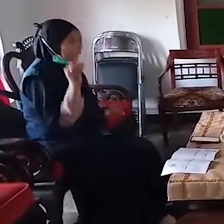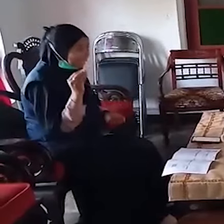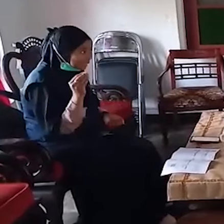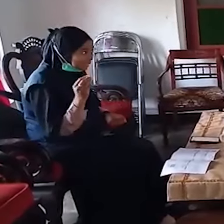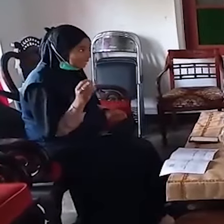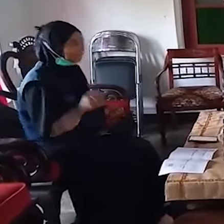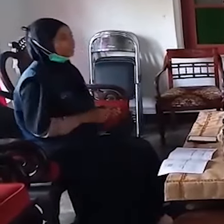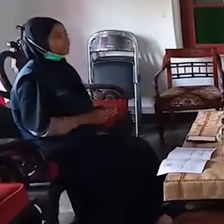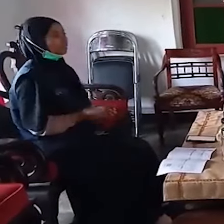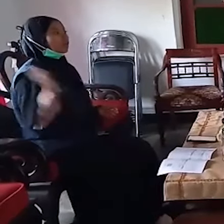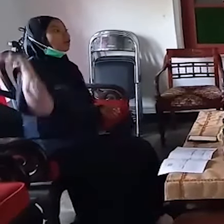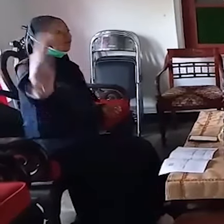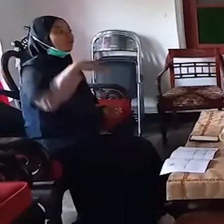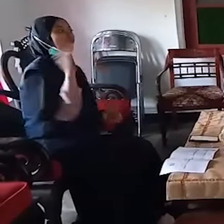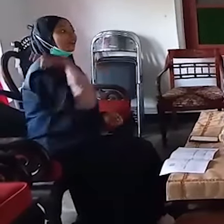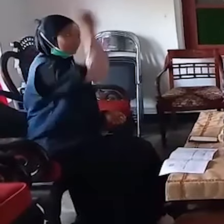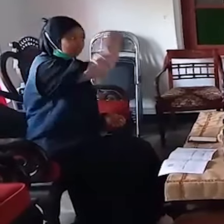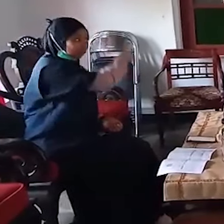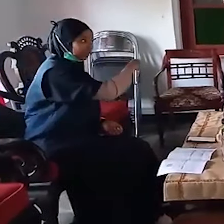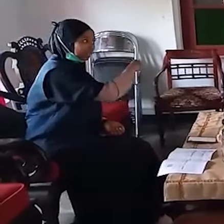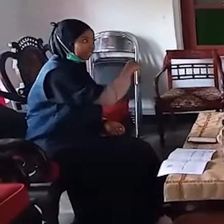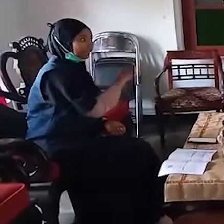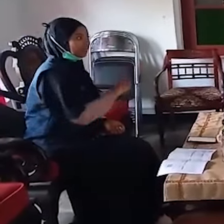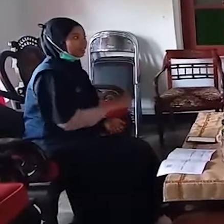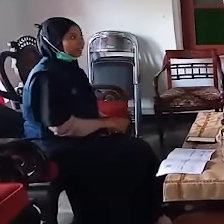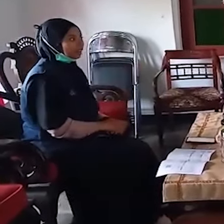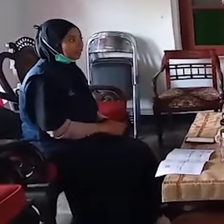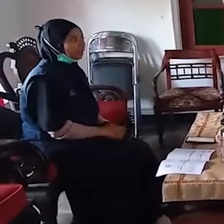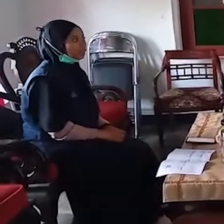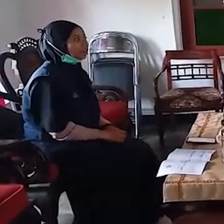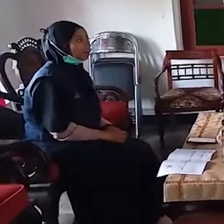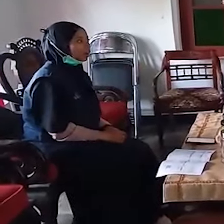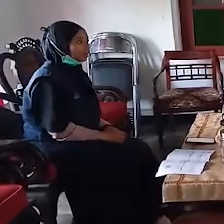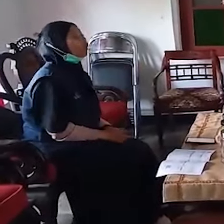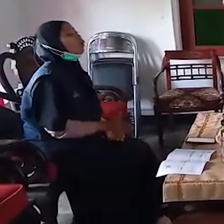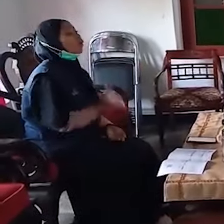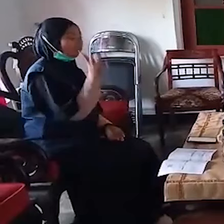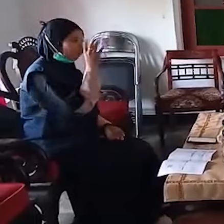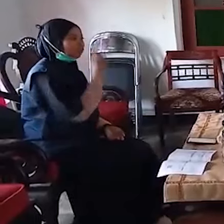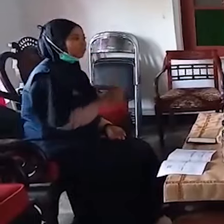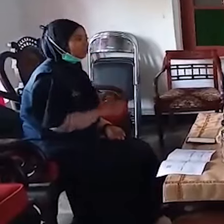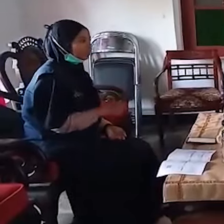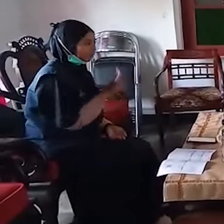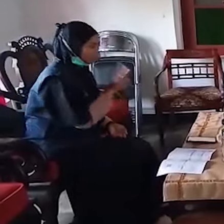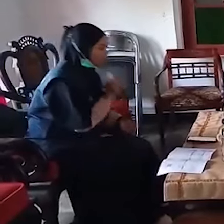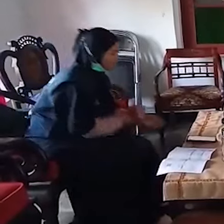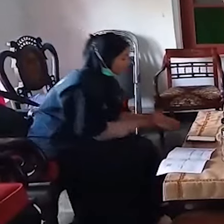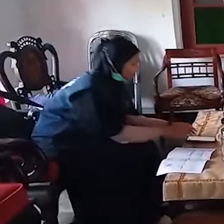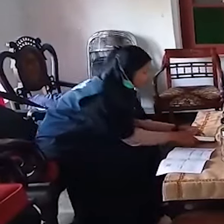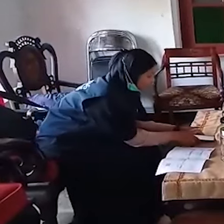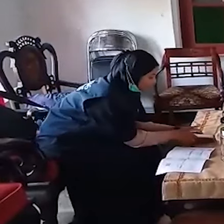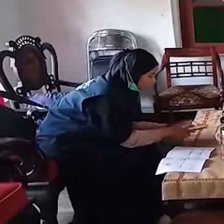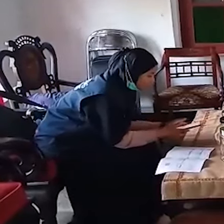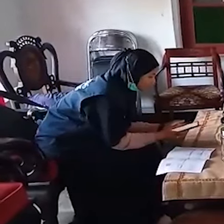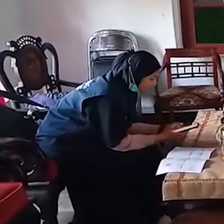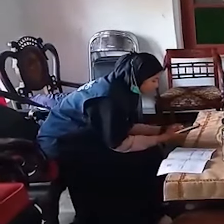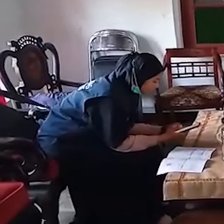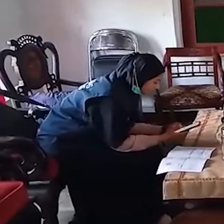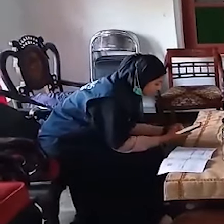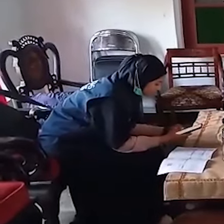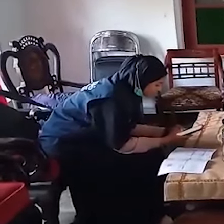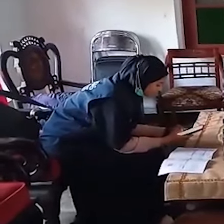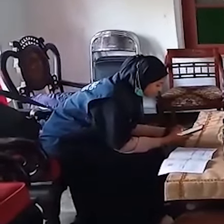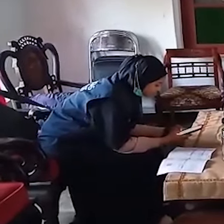nggak tahu, itu. Oh, respon mereka bagus, bagus banget. Jadi, pertama kali aku ketok, mereka yang ngucapin salam